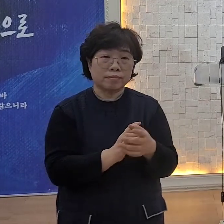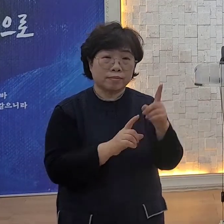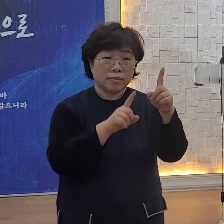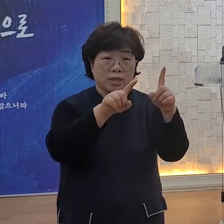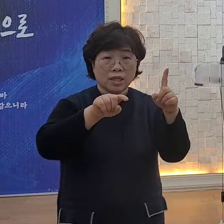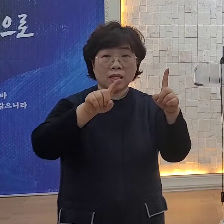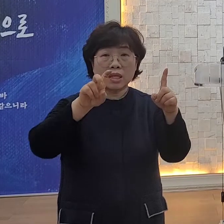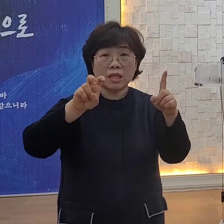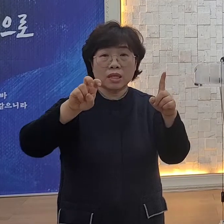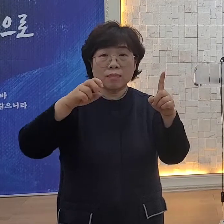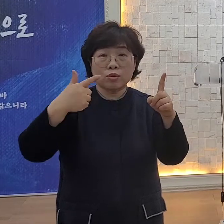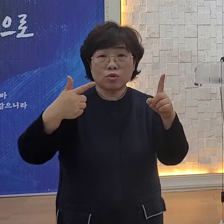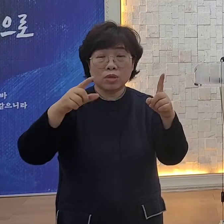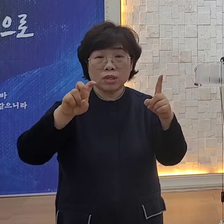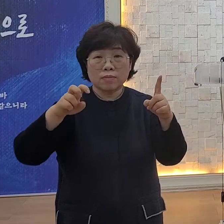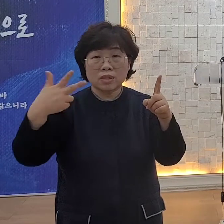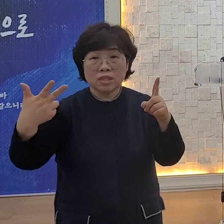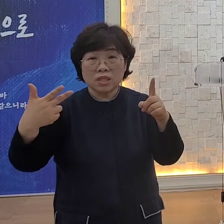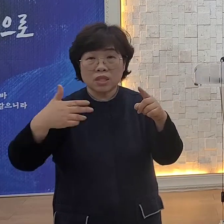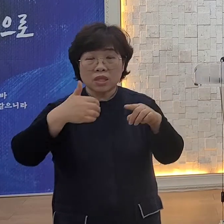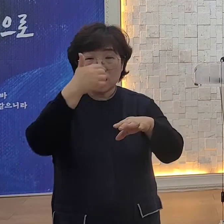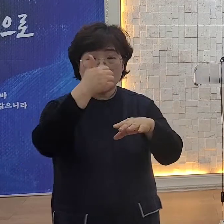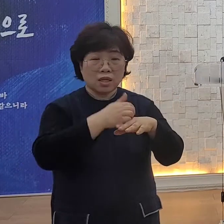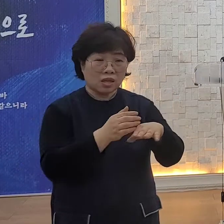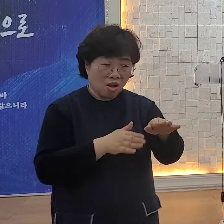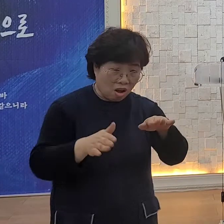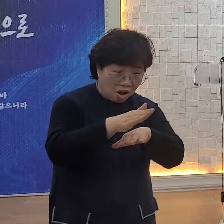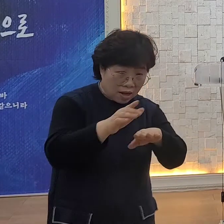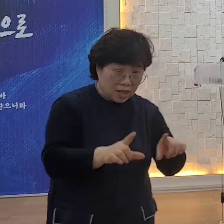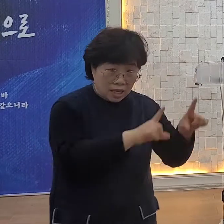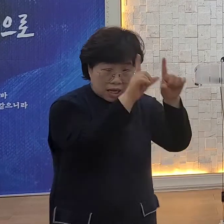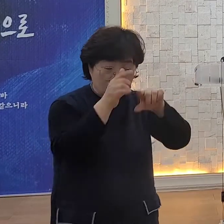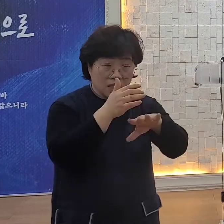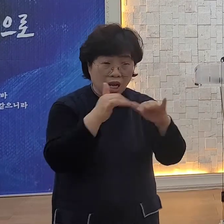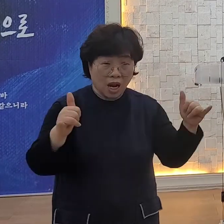26절 7절에 보면 그 영리의 결과가 나옵니다. 우리